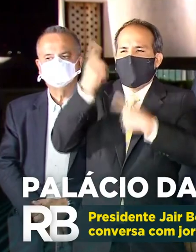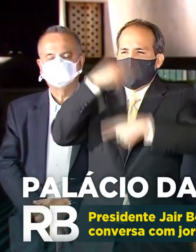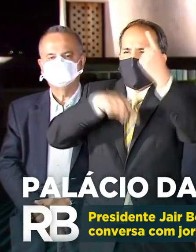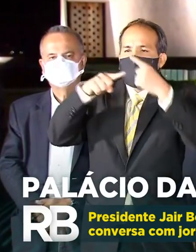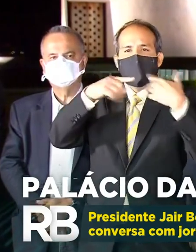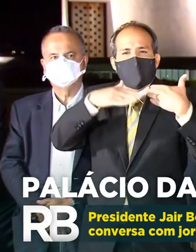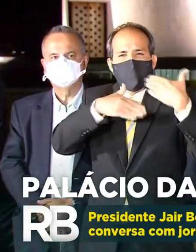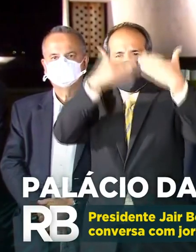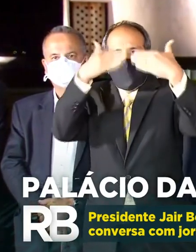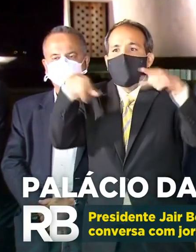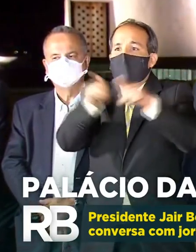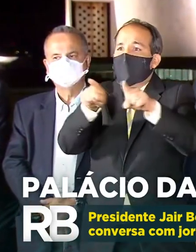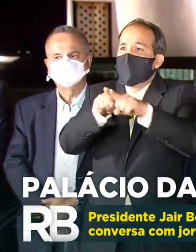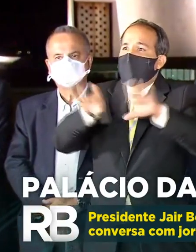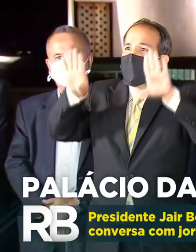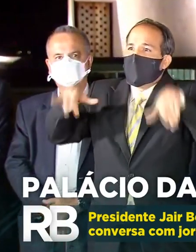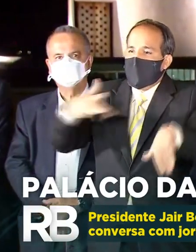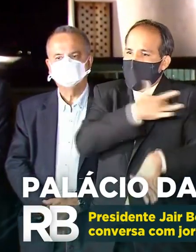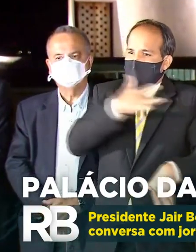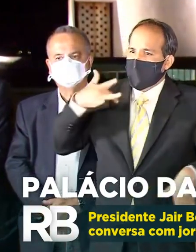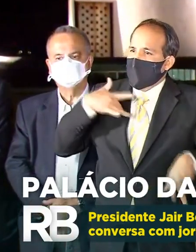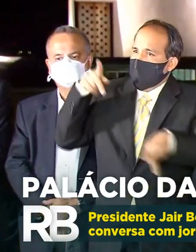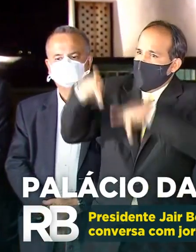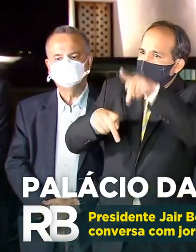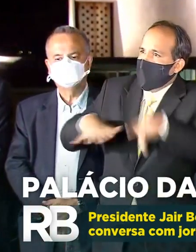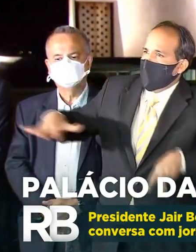desenvolvimento, o bem-estar do nosso povo.